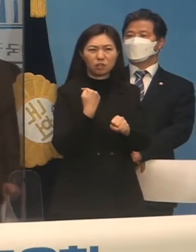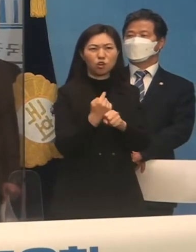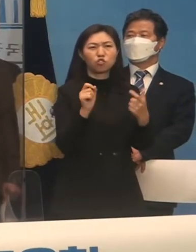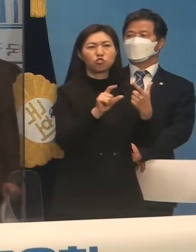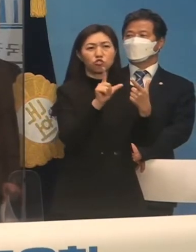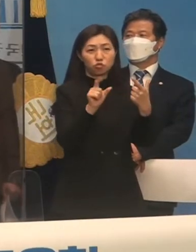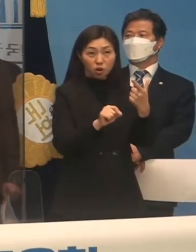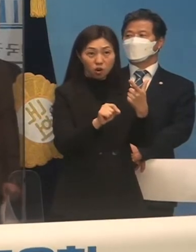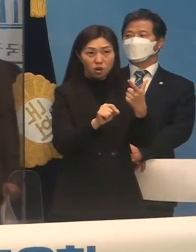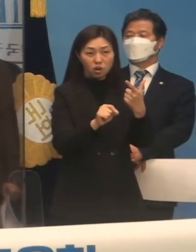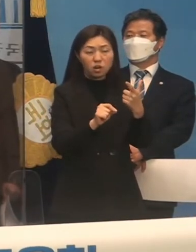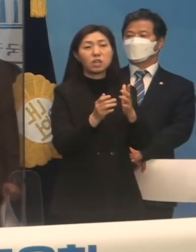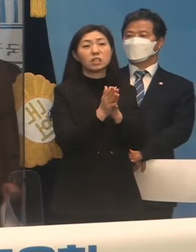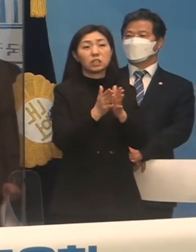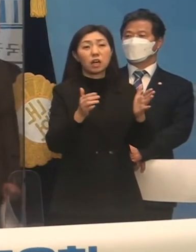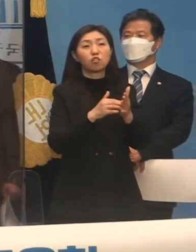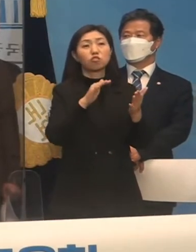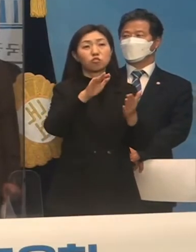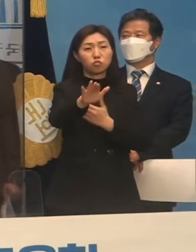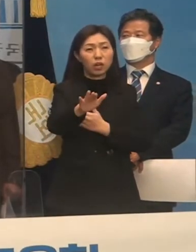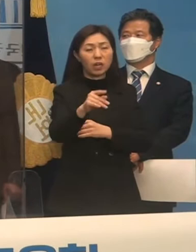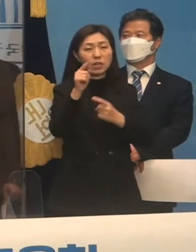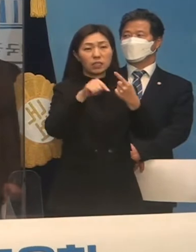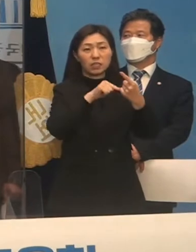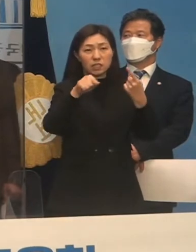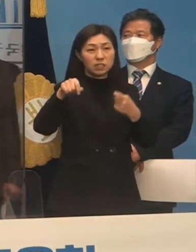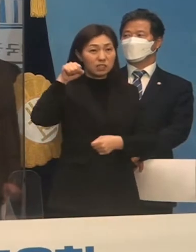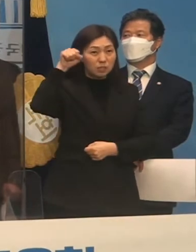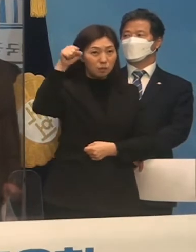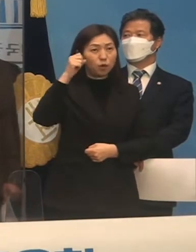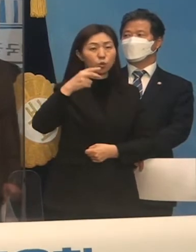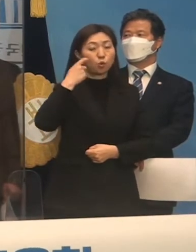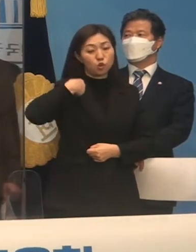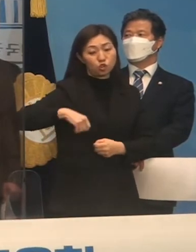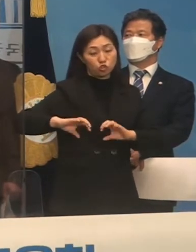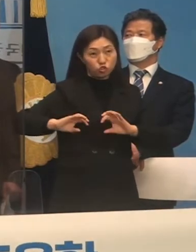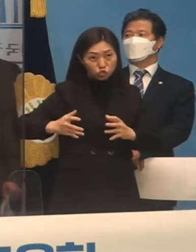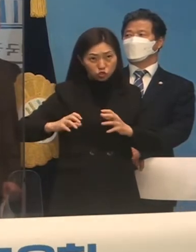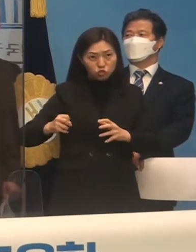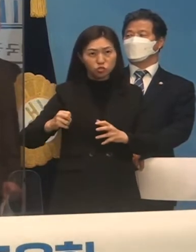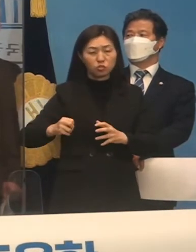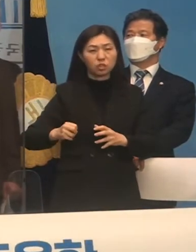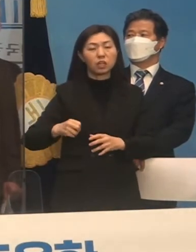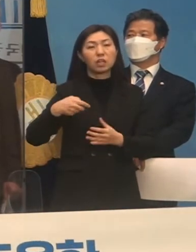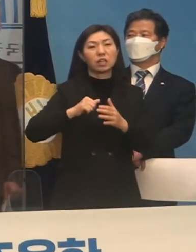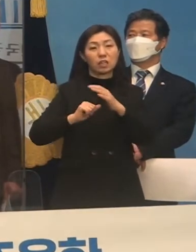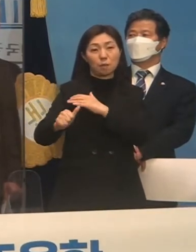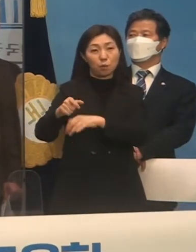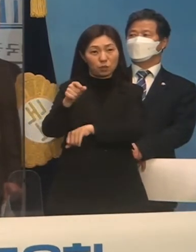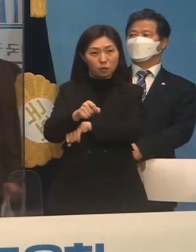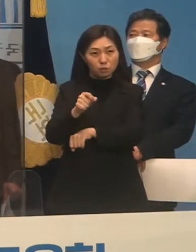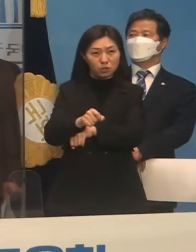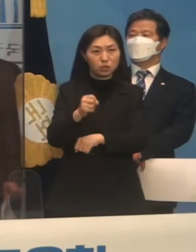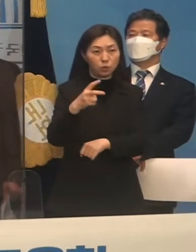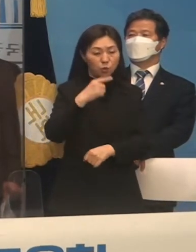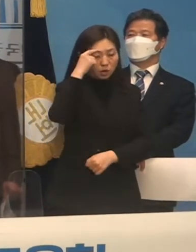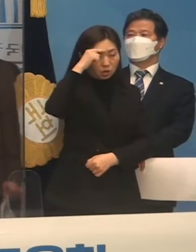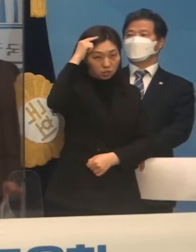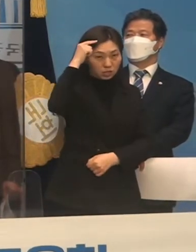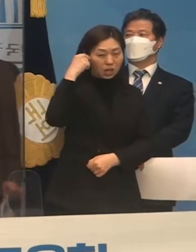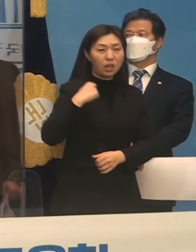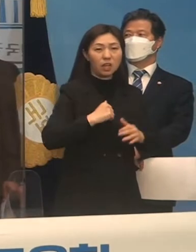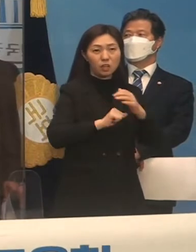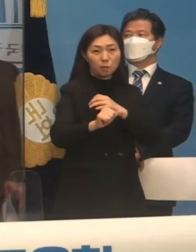1인 시위, 특히 주한 중국 대사관, 러시아 대사관을 비롯한 각 외국 대사관에서 1인